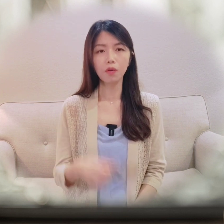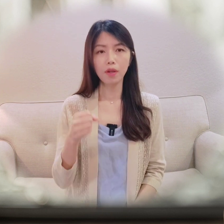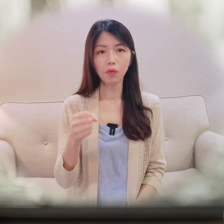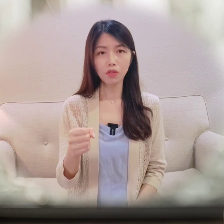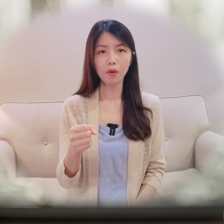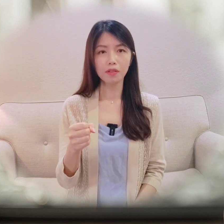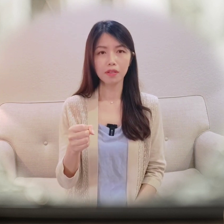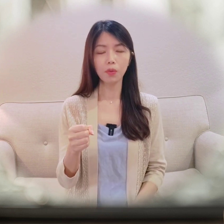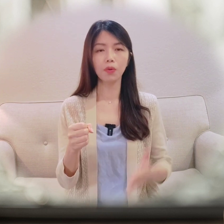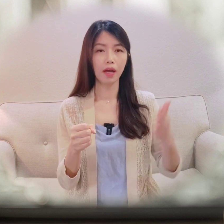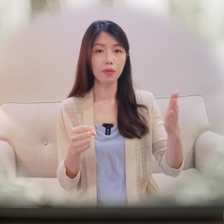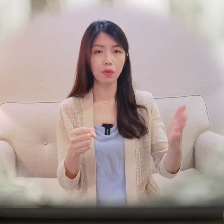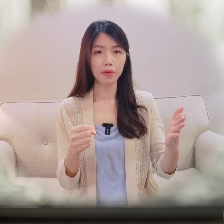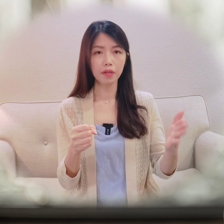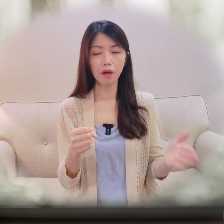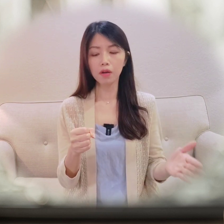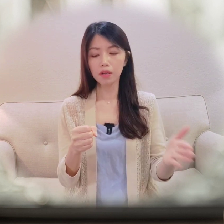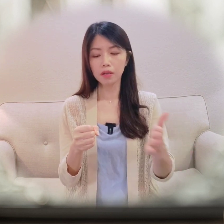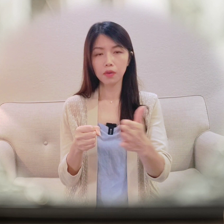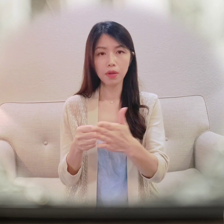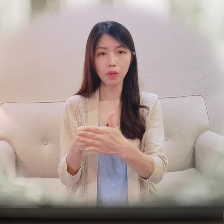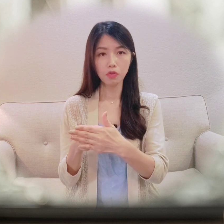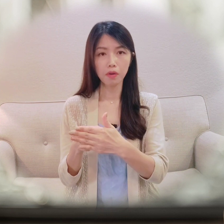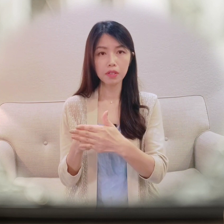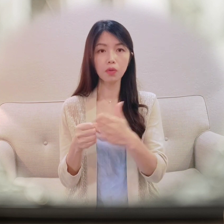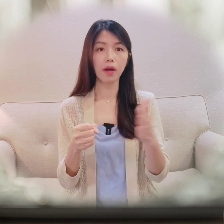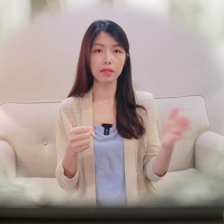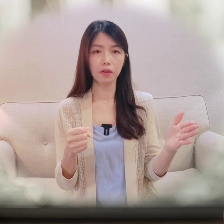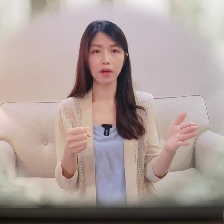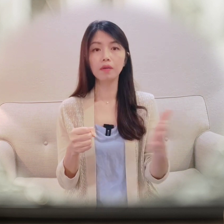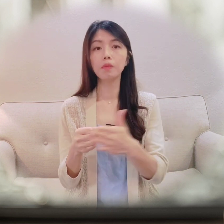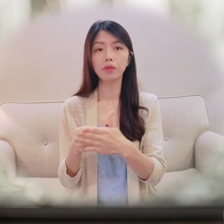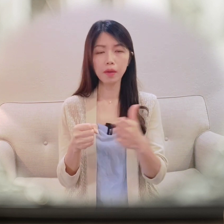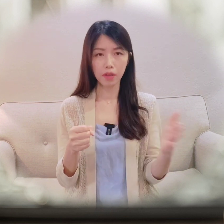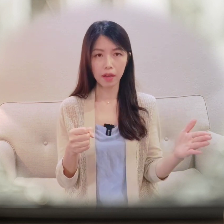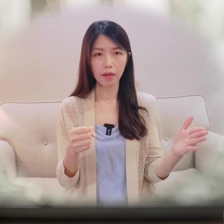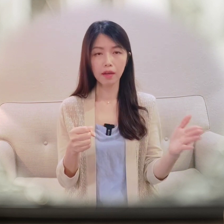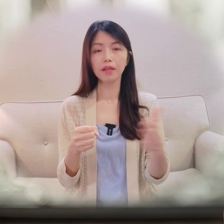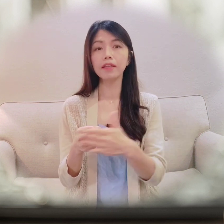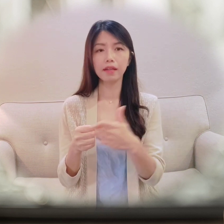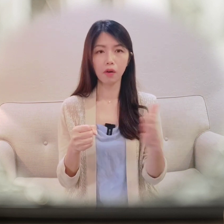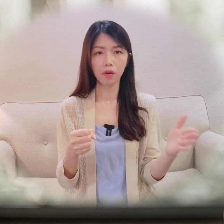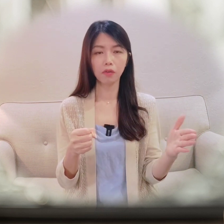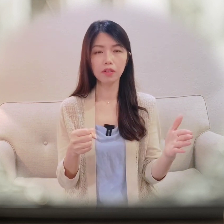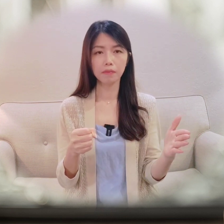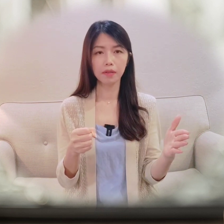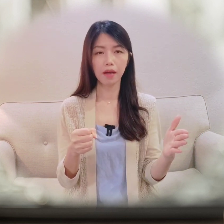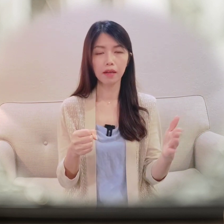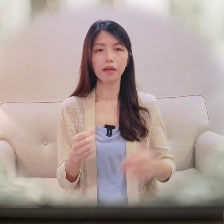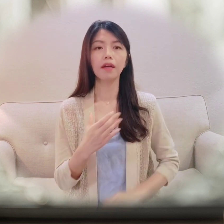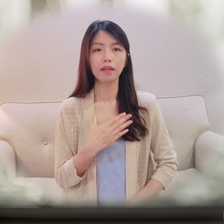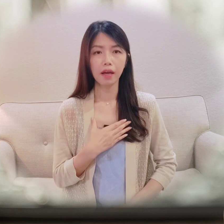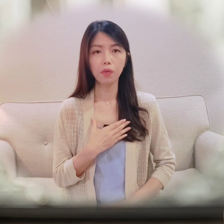소원은요, 왼손은 주먹을 쥐시고 다른 손은 펴셔서 이 왼손에 주먹을 치고 가시는 거예요. 뭐뭐 때문에, 인해서, 이런